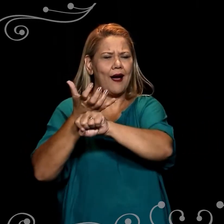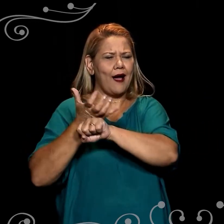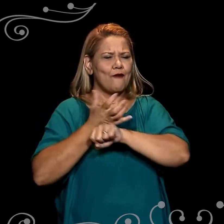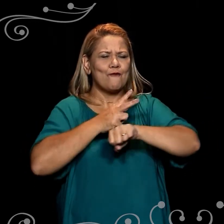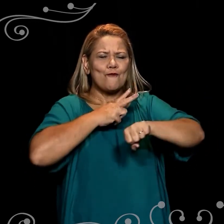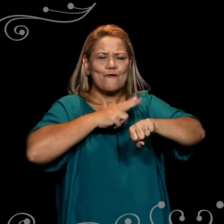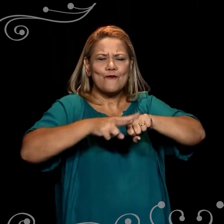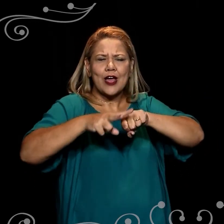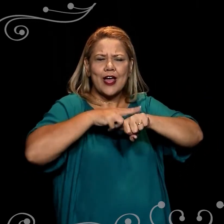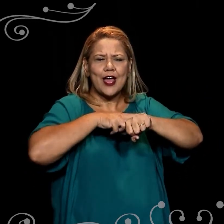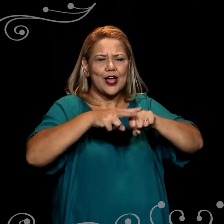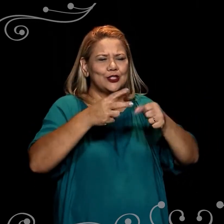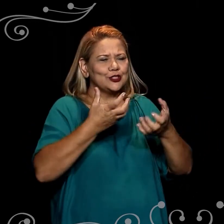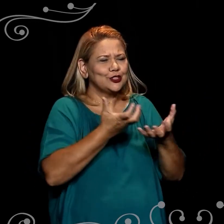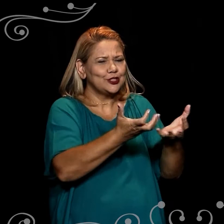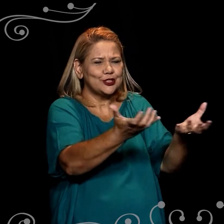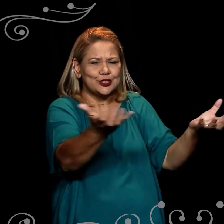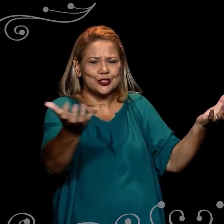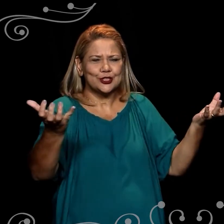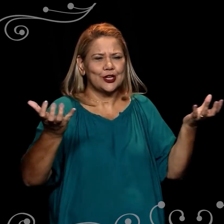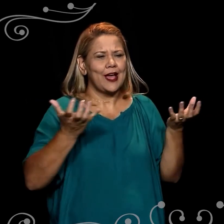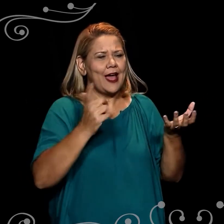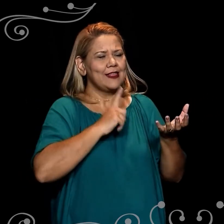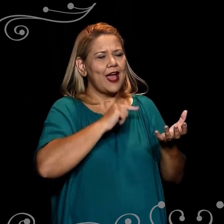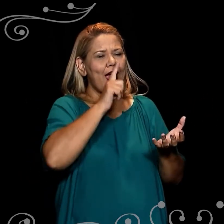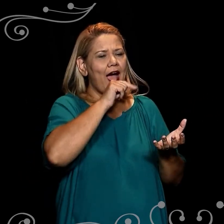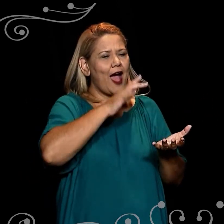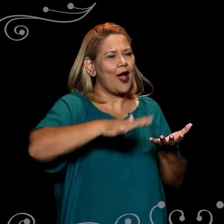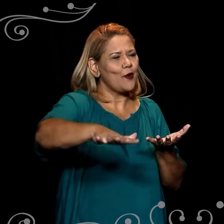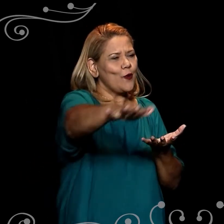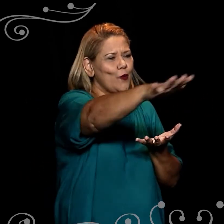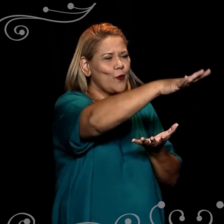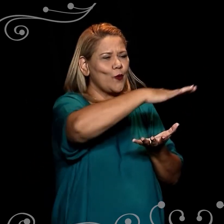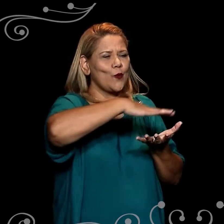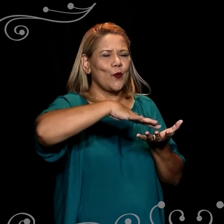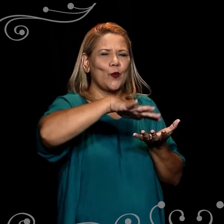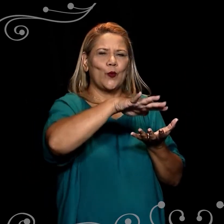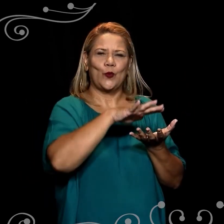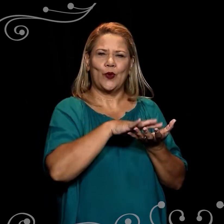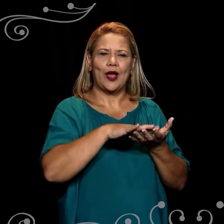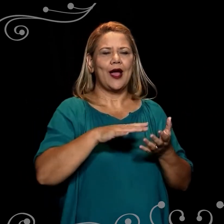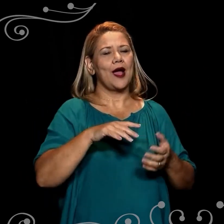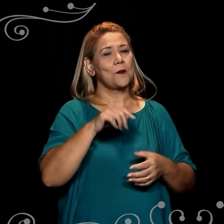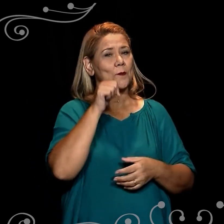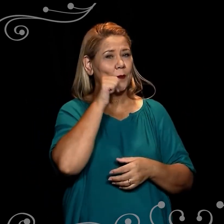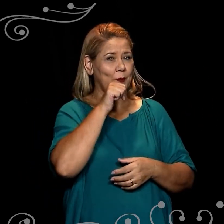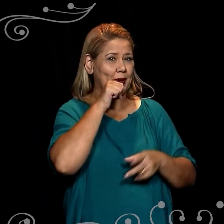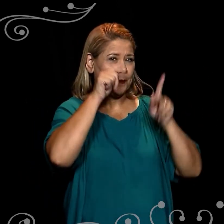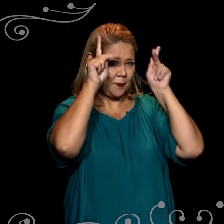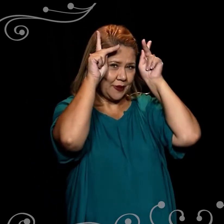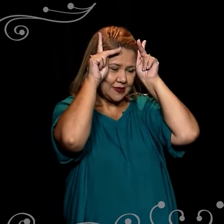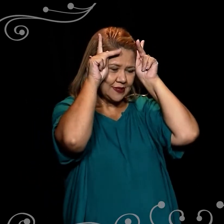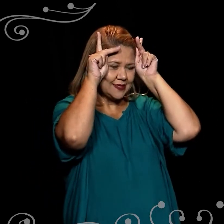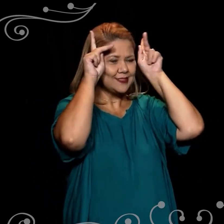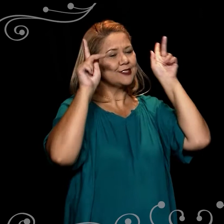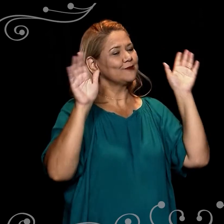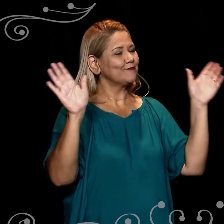lago. Depois de reunir as aves, a princesa se sentava para pentear os